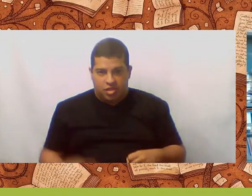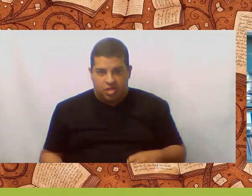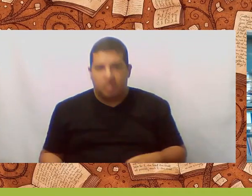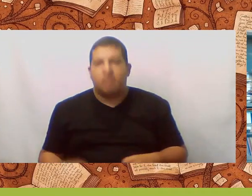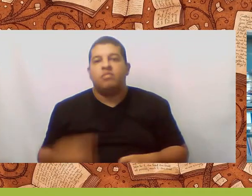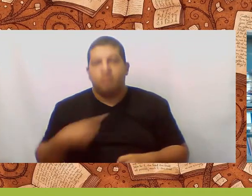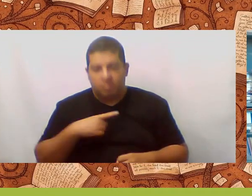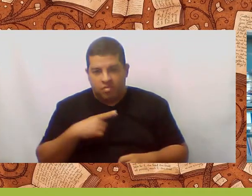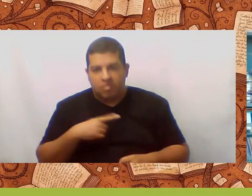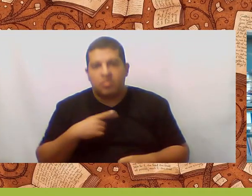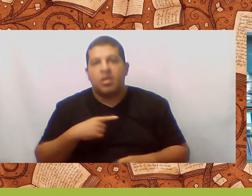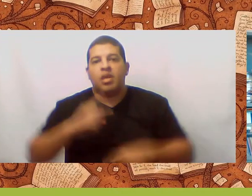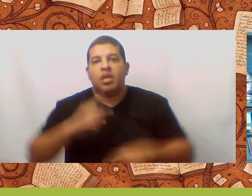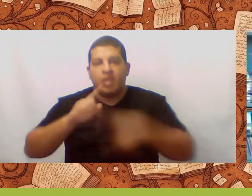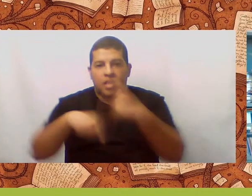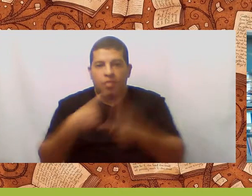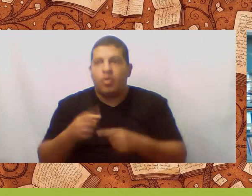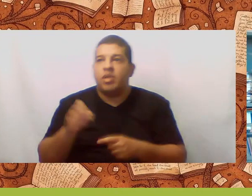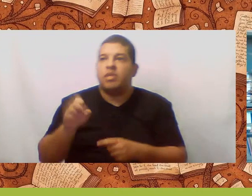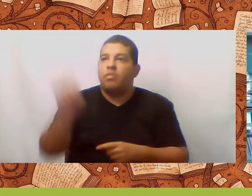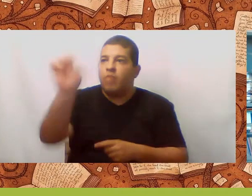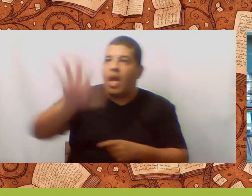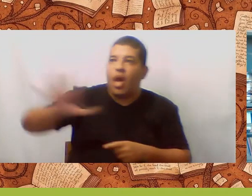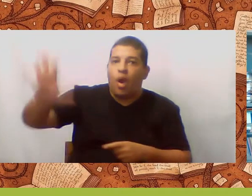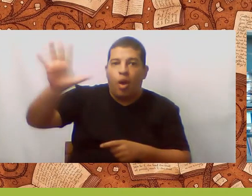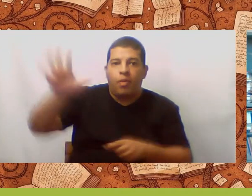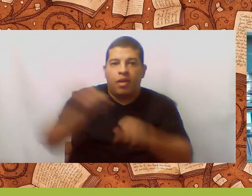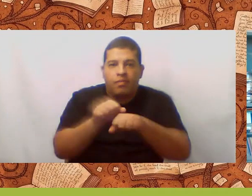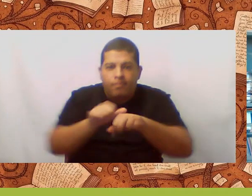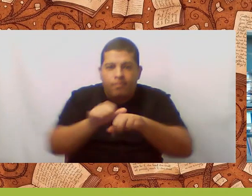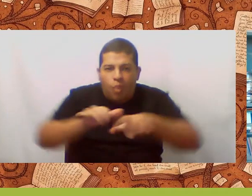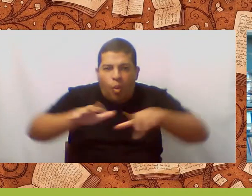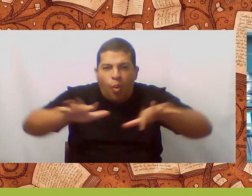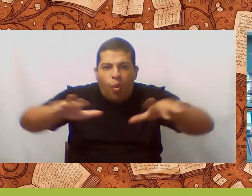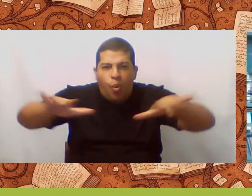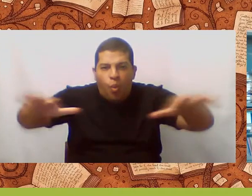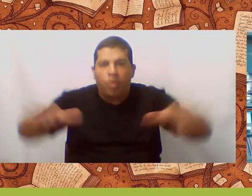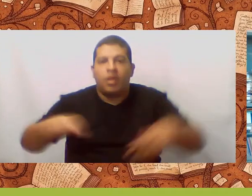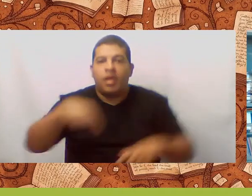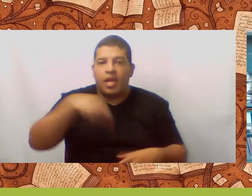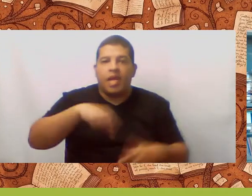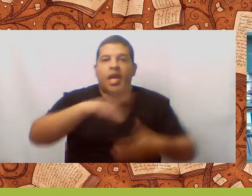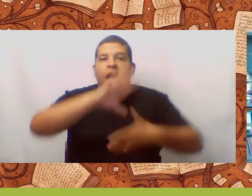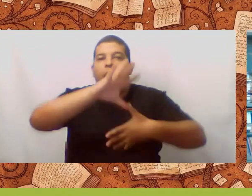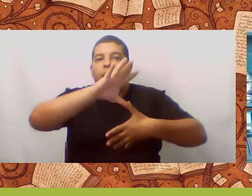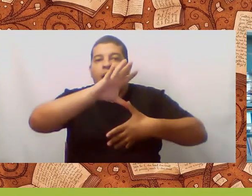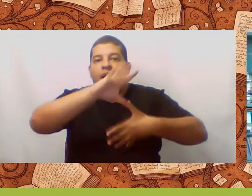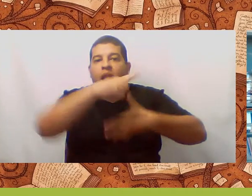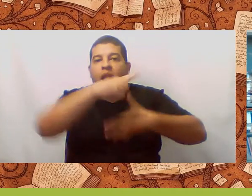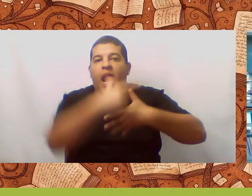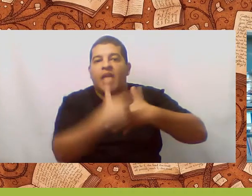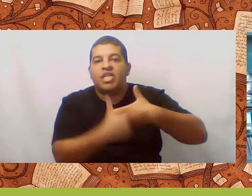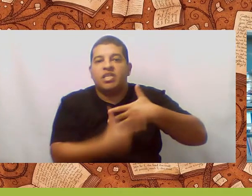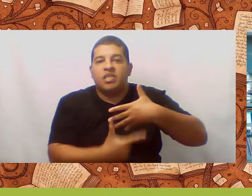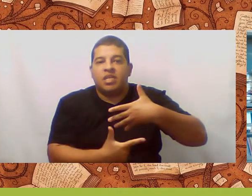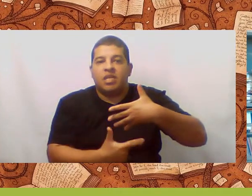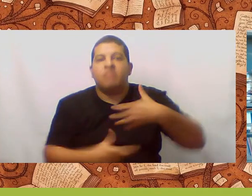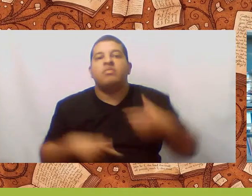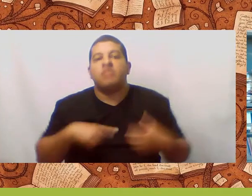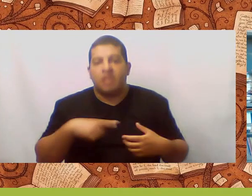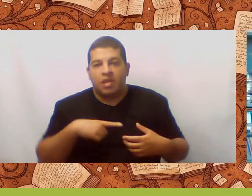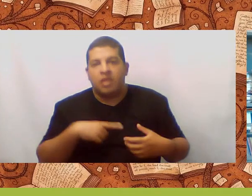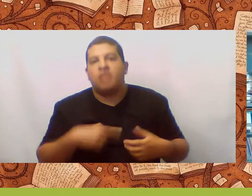pelo território europeu, né, e também pela América Latina, pelos Estados Unidos, né? Qual seja